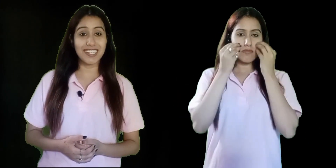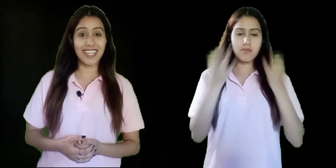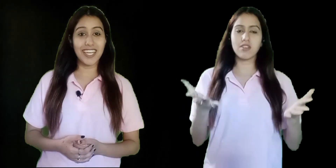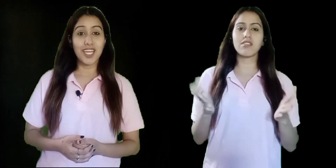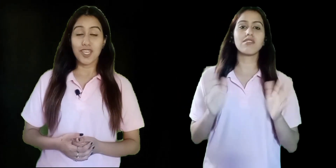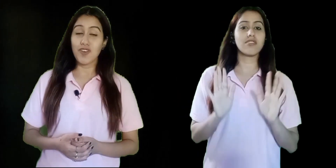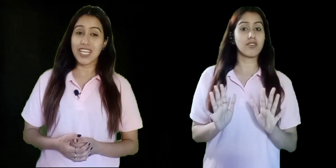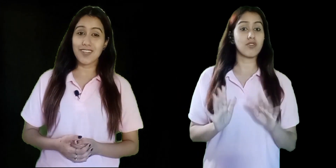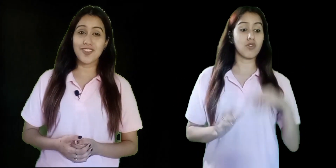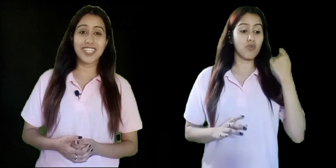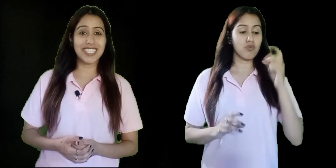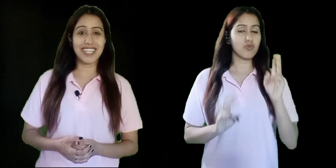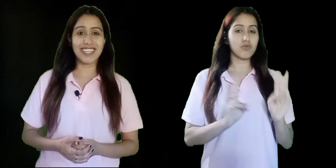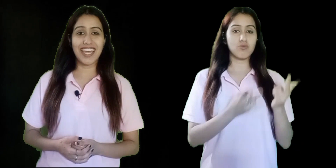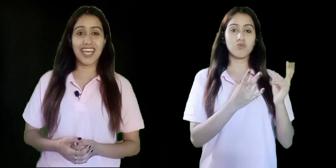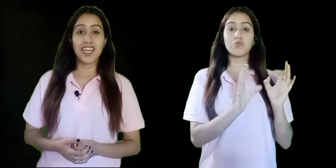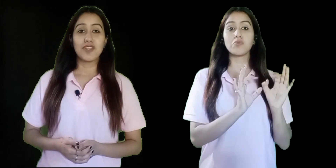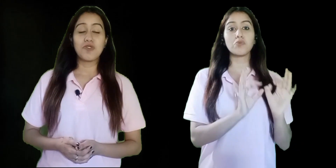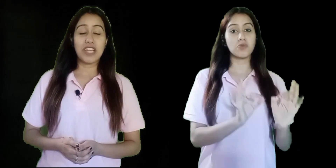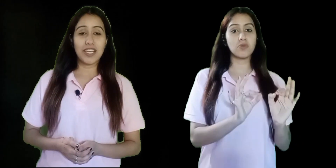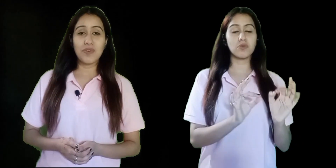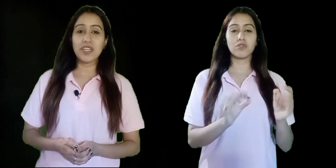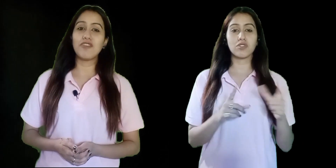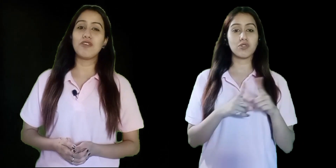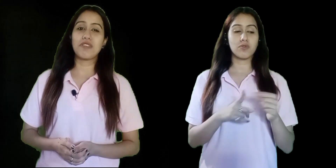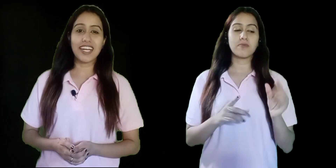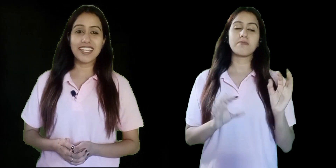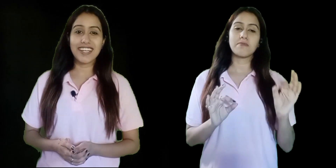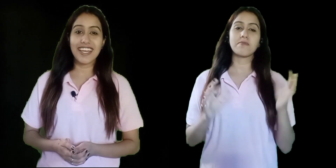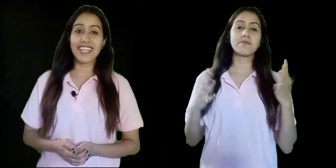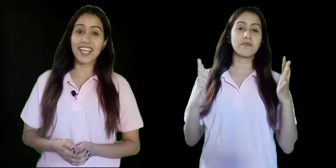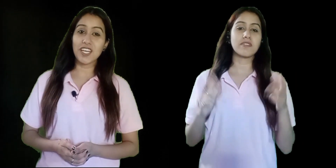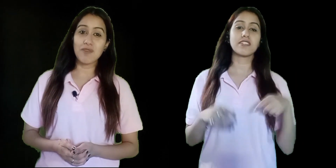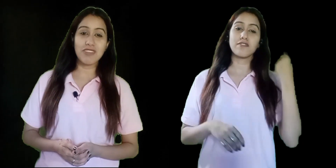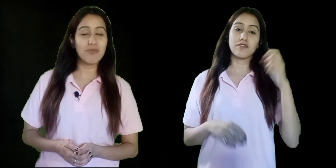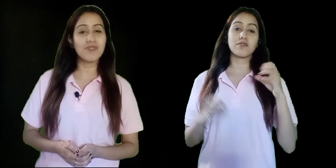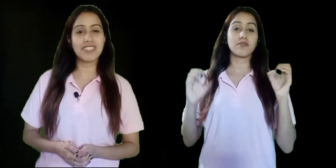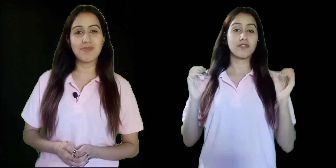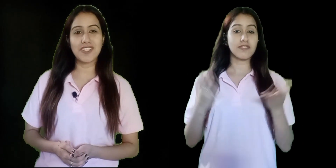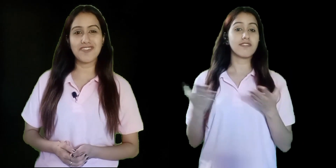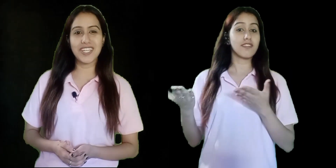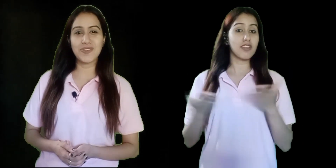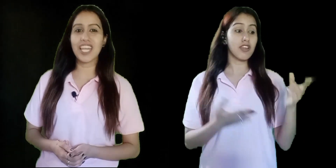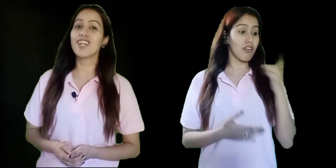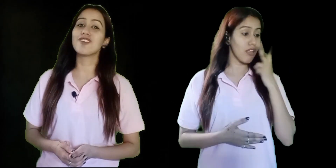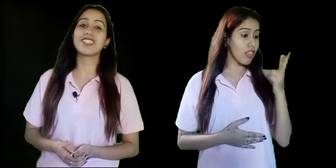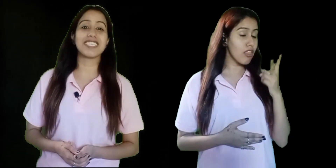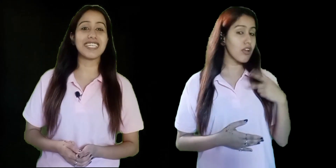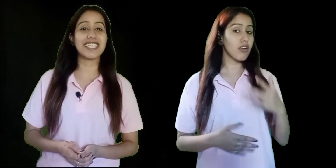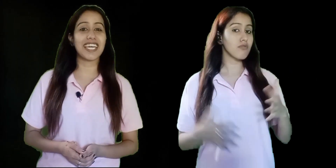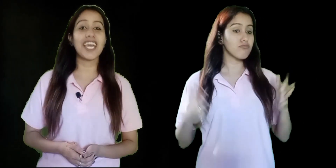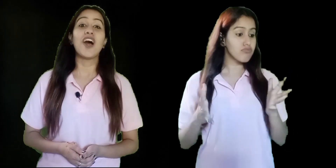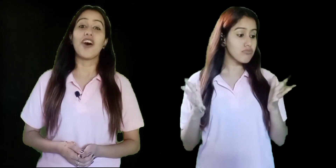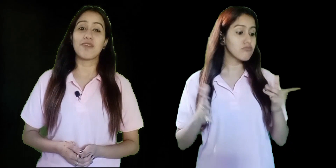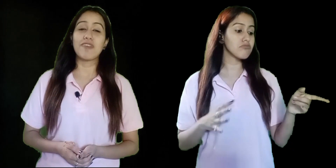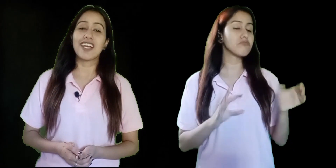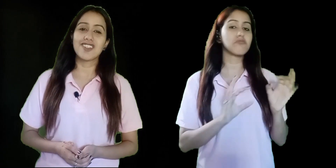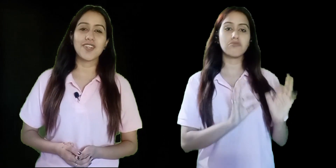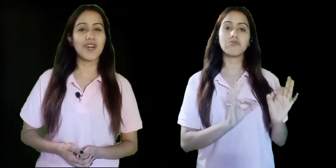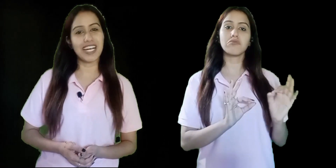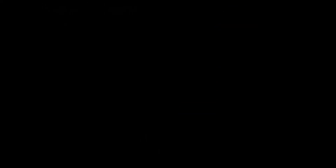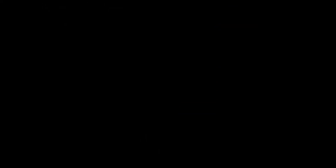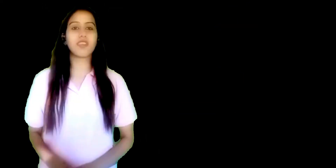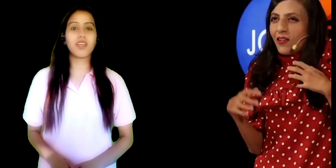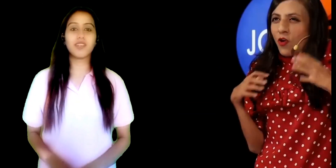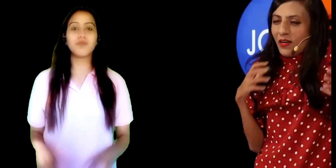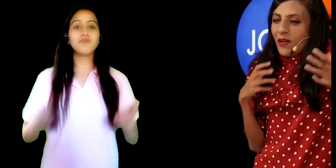भी नहीं सकते कि वो ऐसा कुछ कर सकती है। तो चलिए उनकी वीडियो स्टार्ट करते हैं ताकि हम सब उनसे मोटिवेट होकर कुछ सीख सकें और अपने लक्ष्य